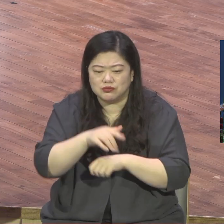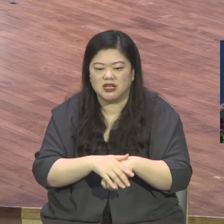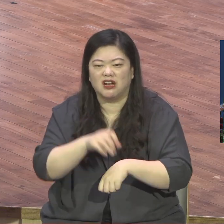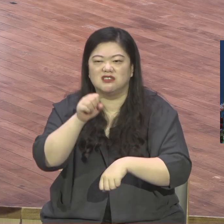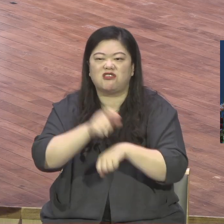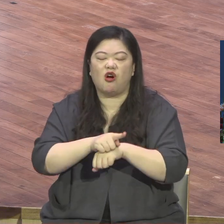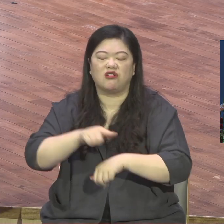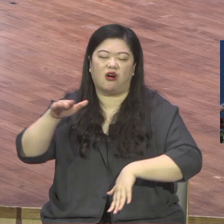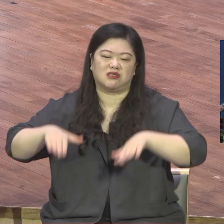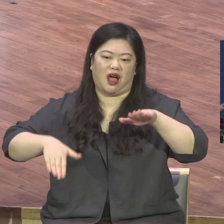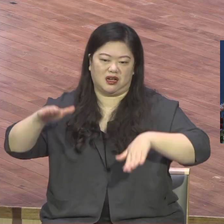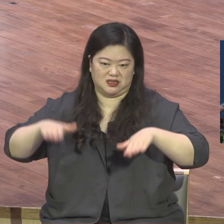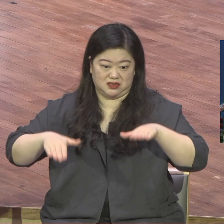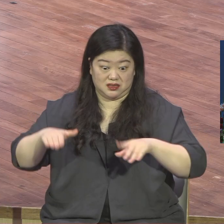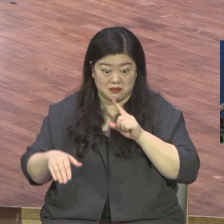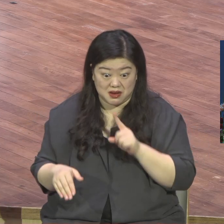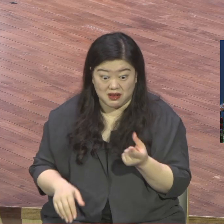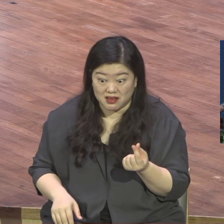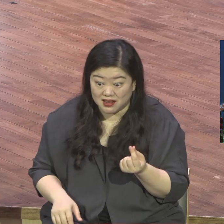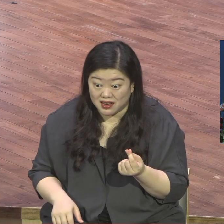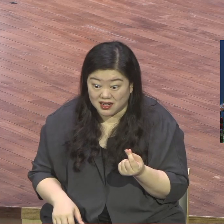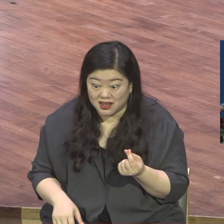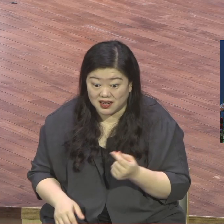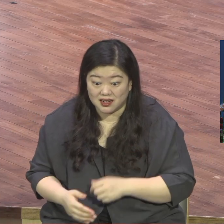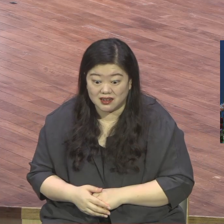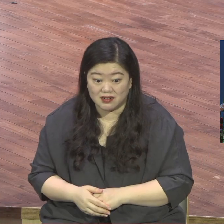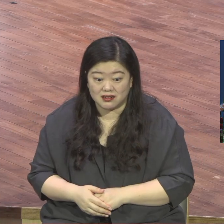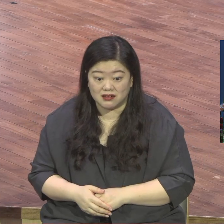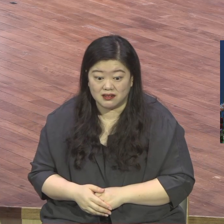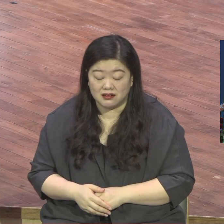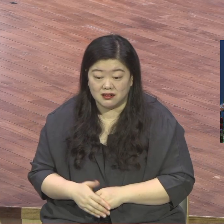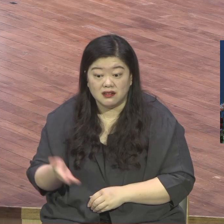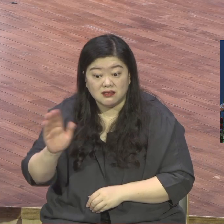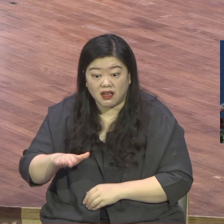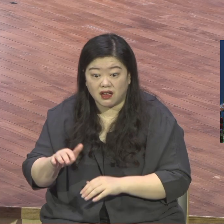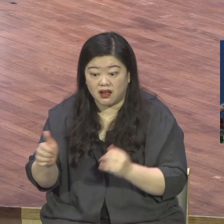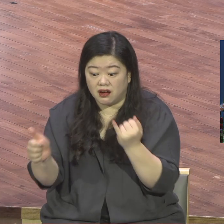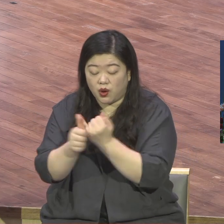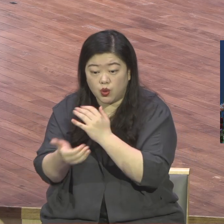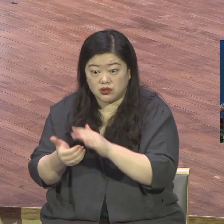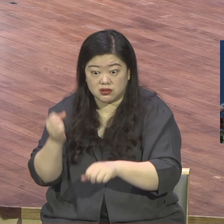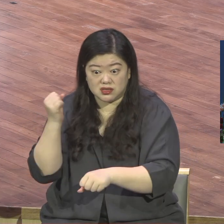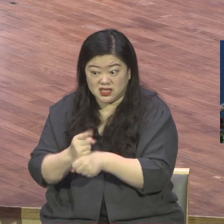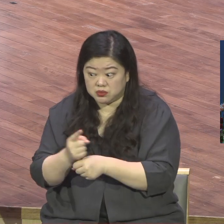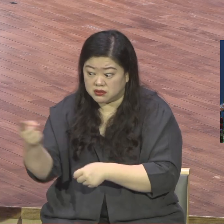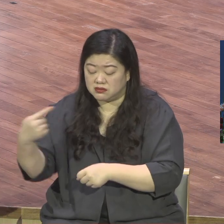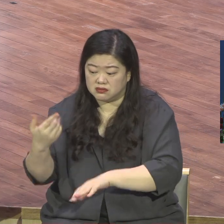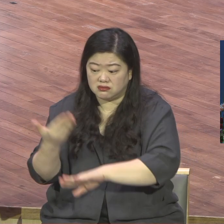반대를 좋아해요, 반대를 좋아해. 반대를 좋아한다고, 이 본능적으로